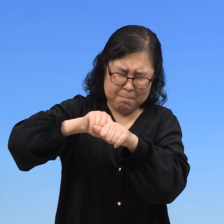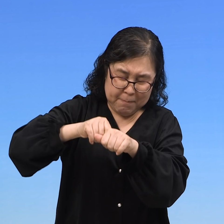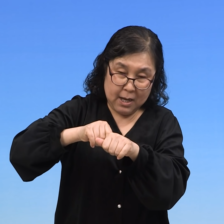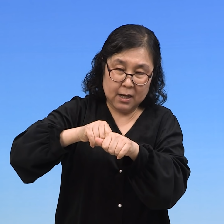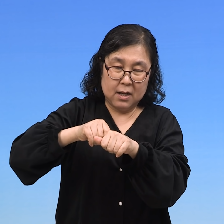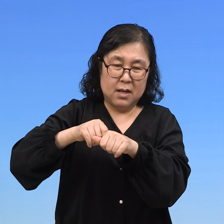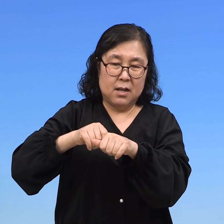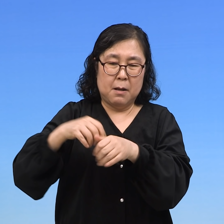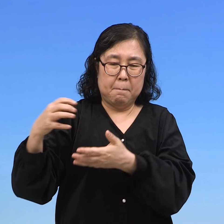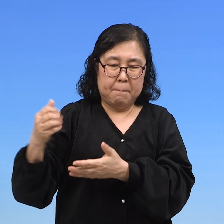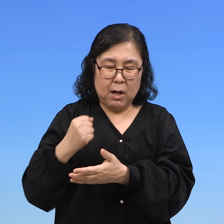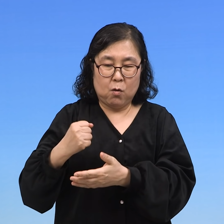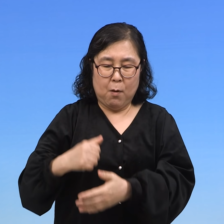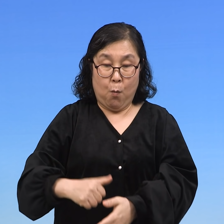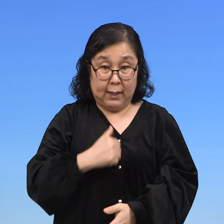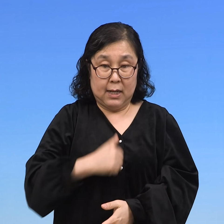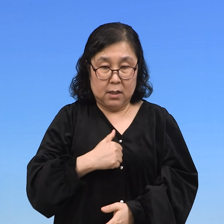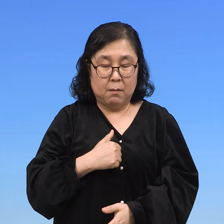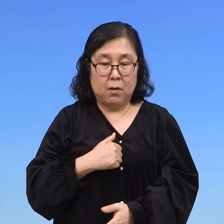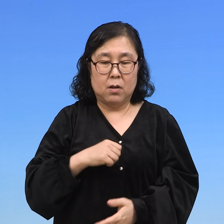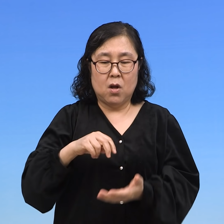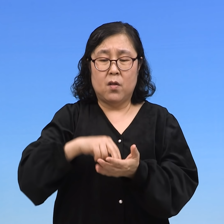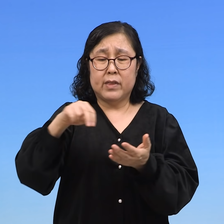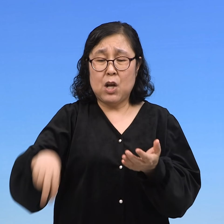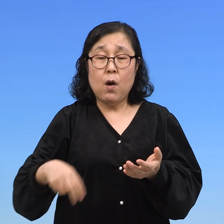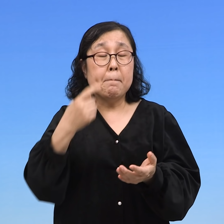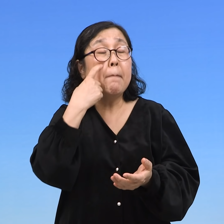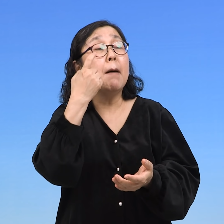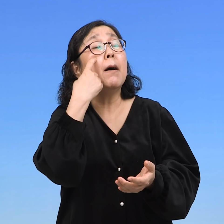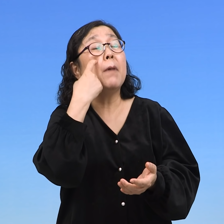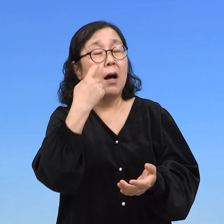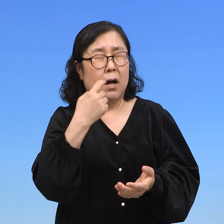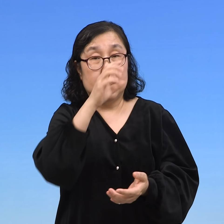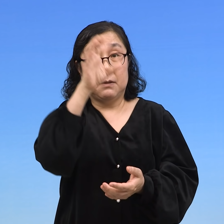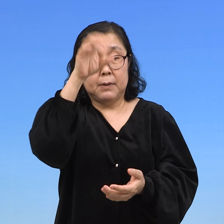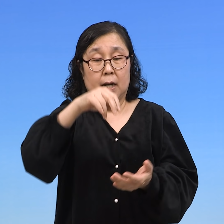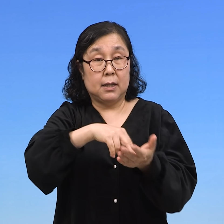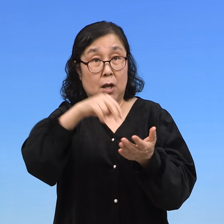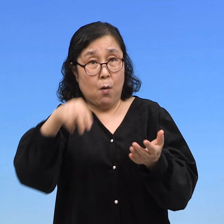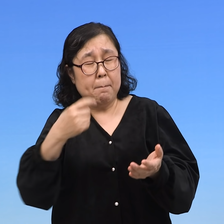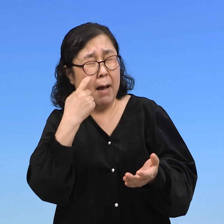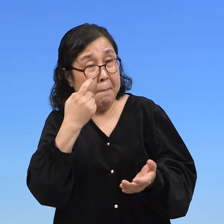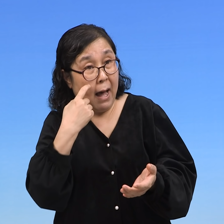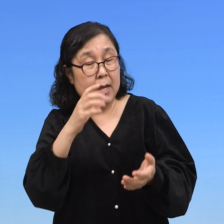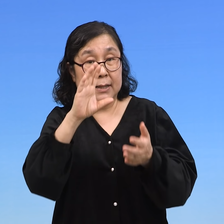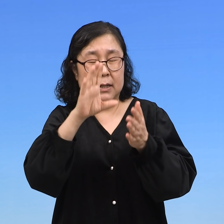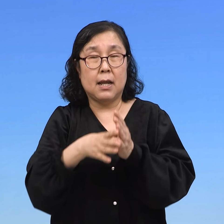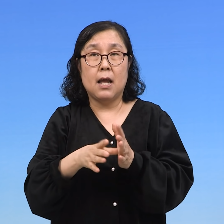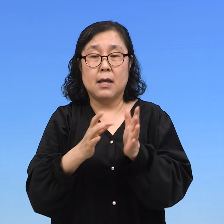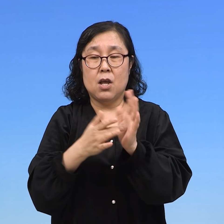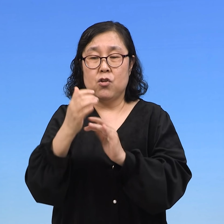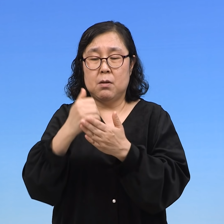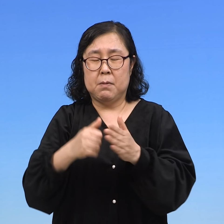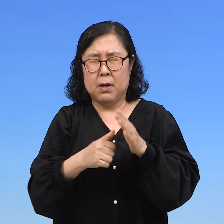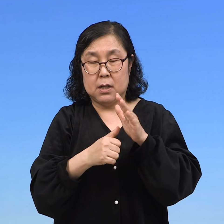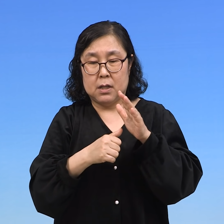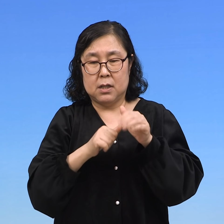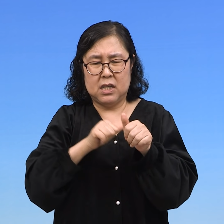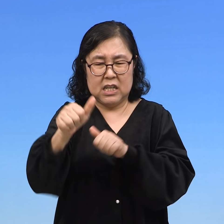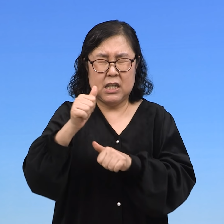흥분하셔가지고 그냥 막 확 내려와 봐라 네가 하나님의 아들이면 십자가에서 내려오라고 그랬을 때 주님이 그걸 못